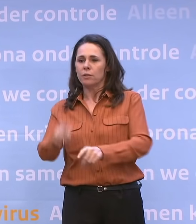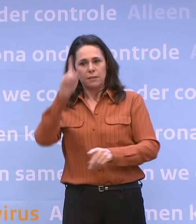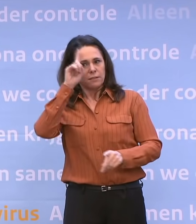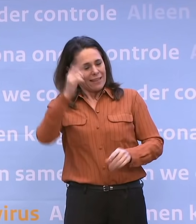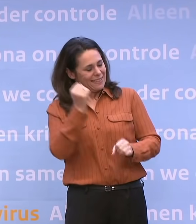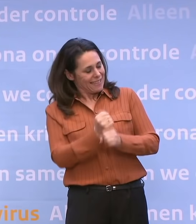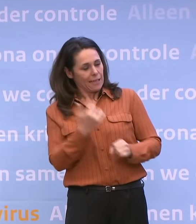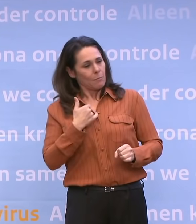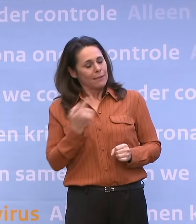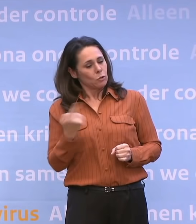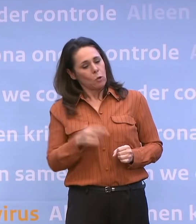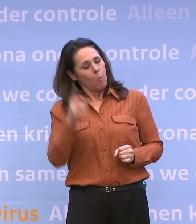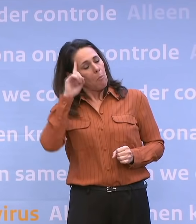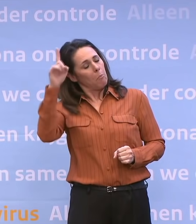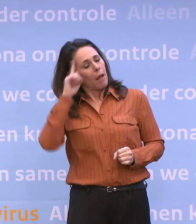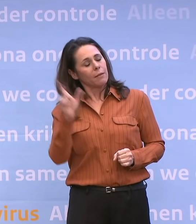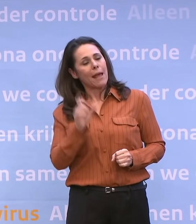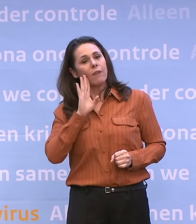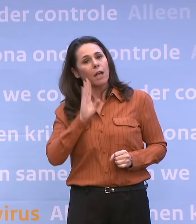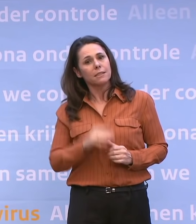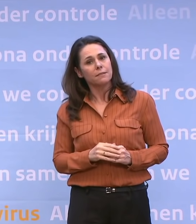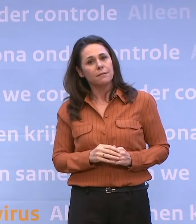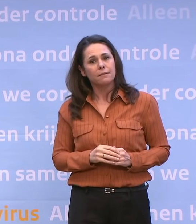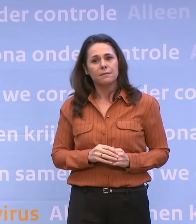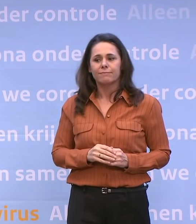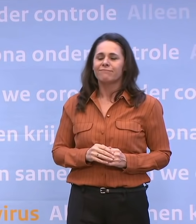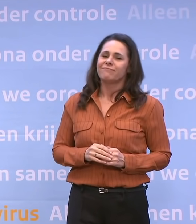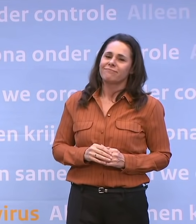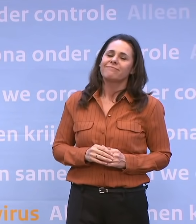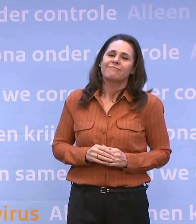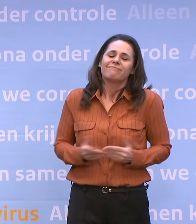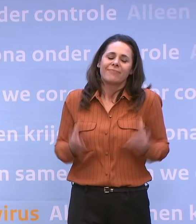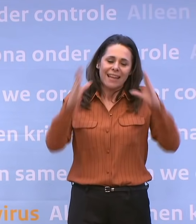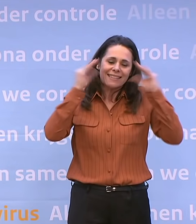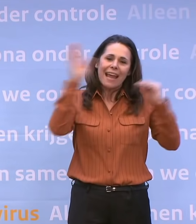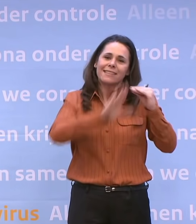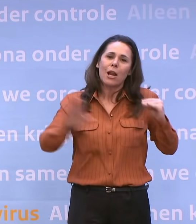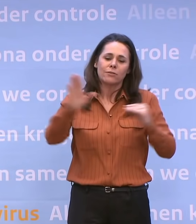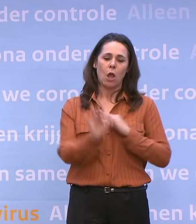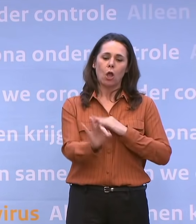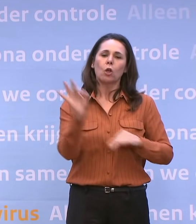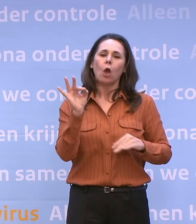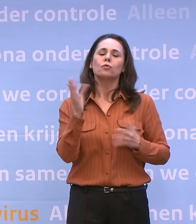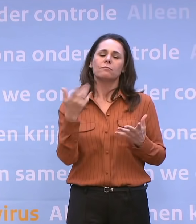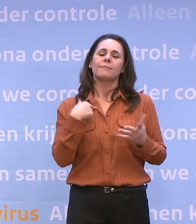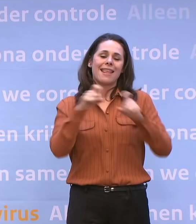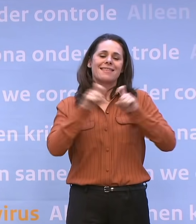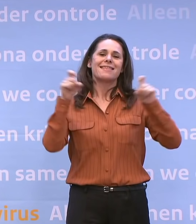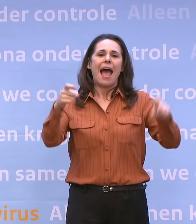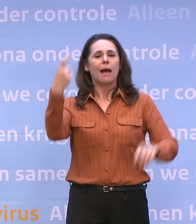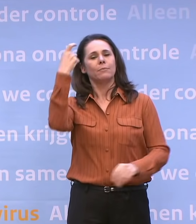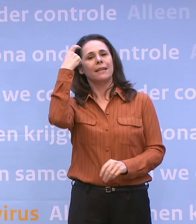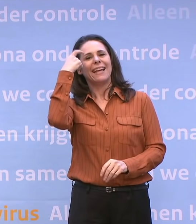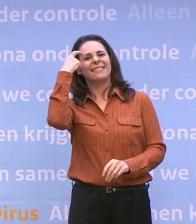gaan maken in die zin voor de meivakantie. We hebben in Nederland die keuze gemaakt voor wat ik genoemd heb de intelligente lockdown. Anderen zeggen de